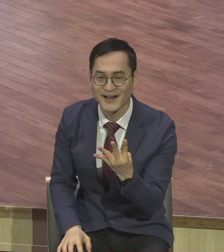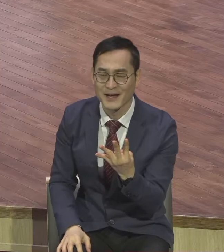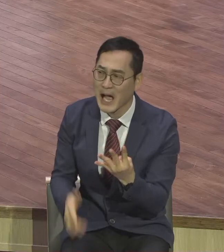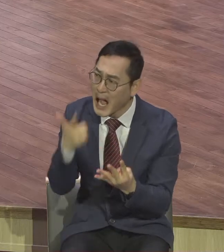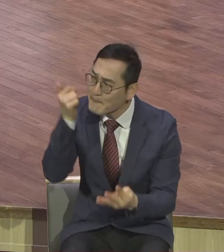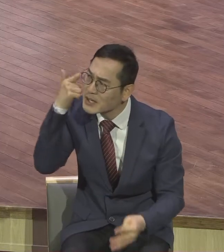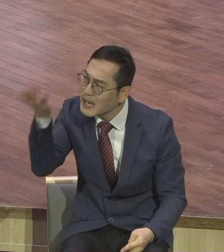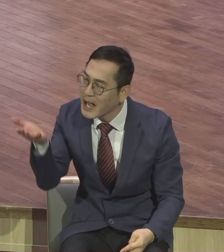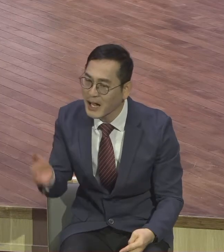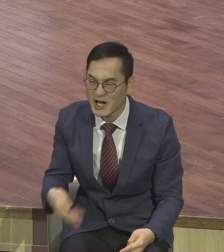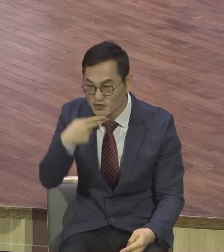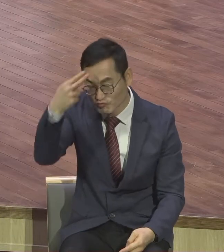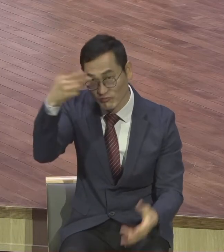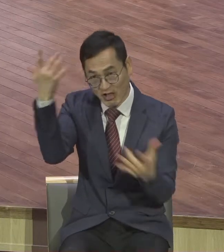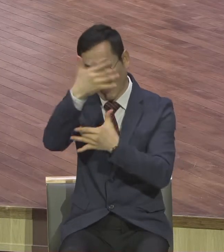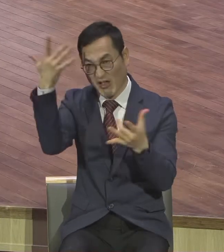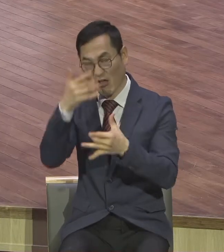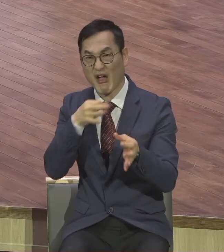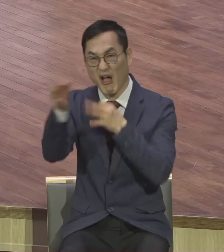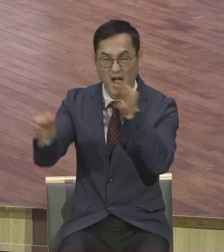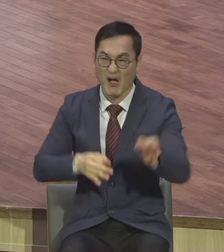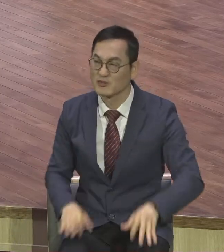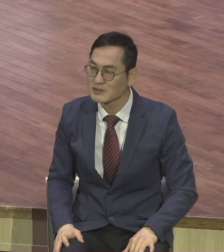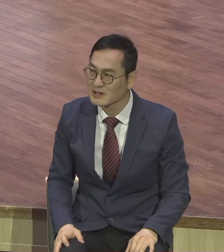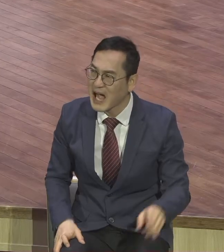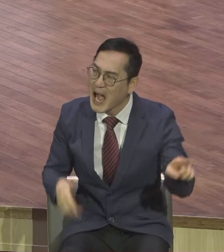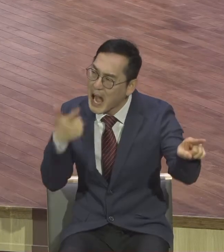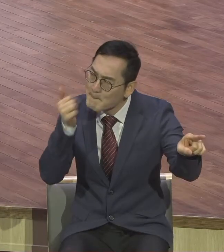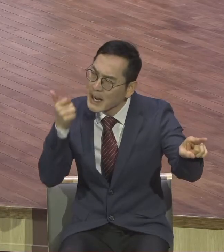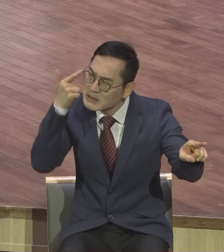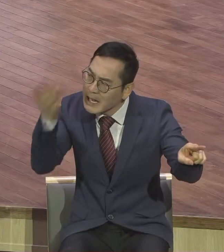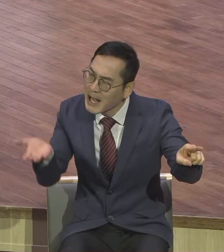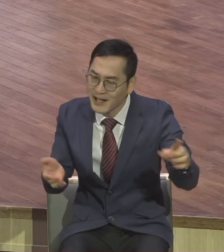아마 이런 아빠 우리 교회는 없겠지요.